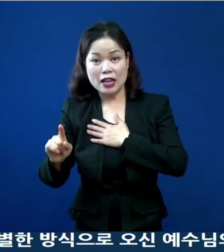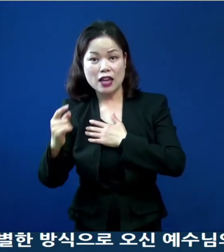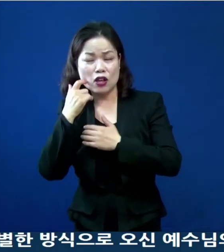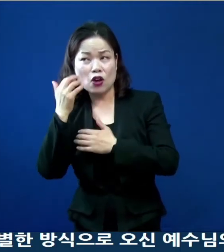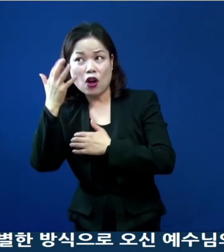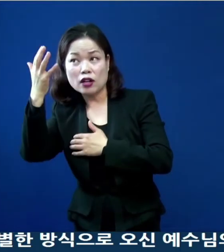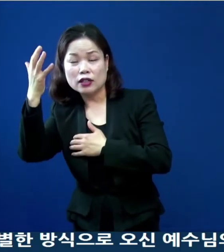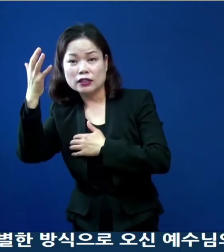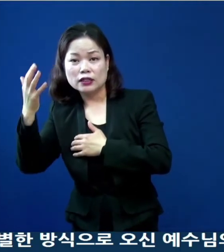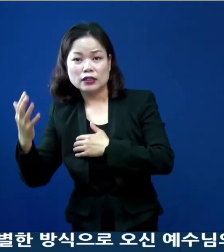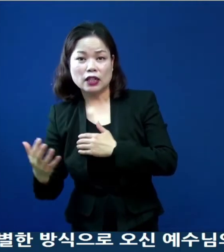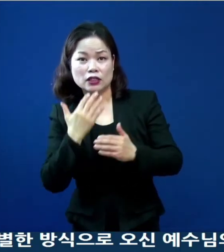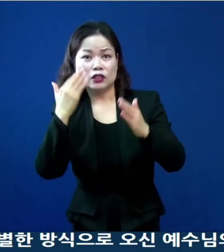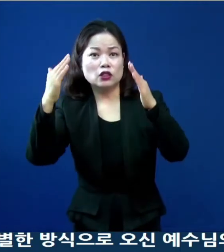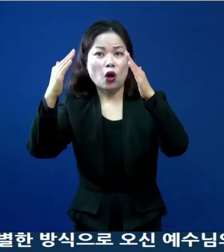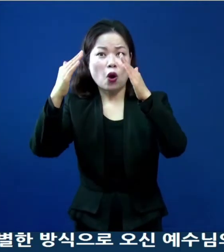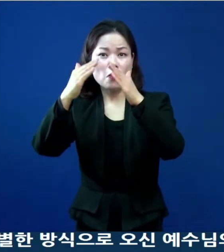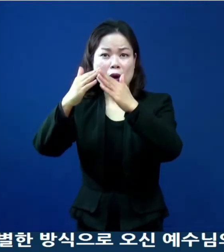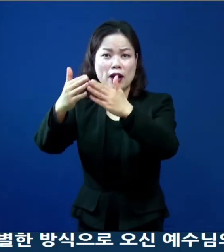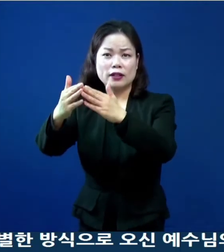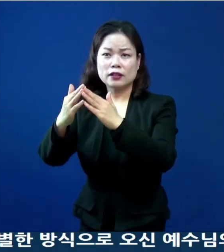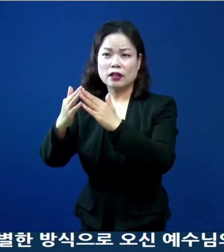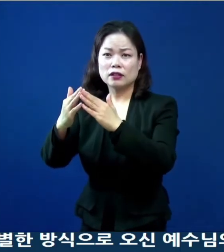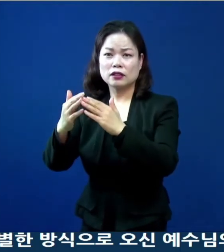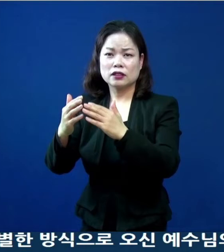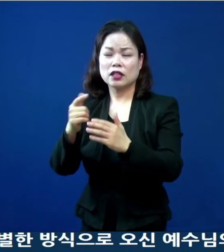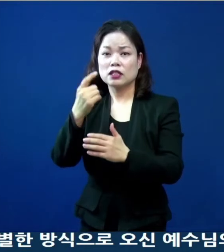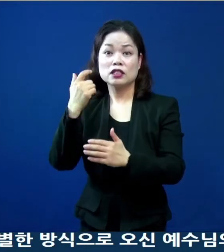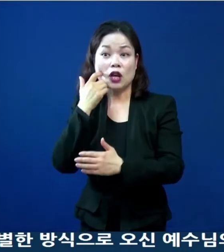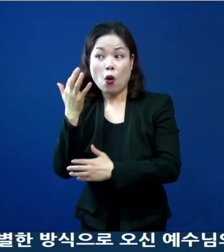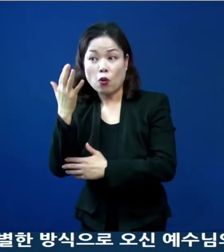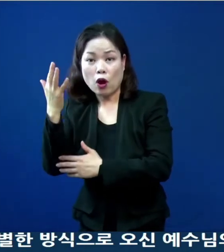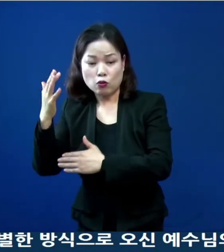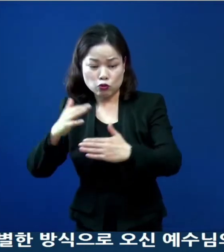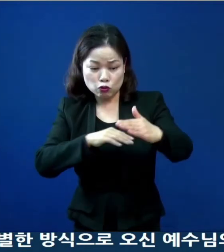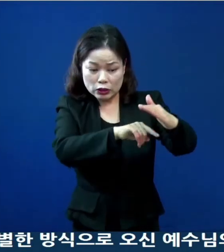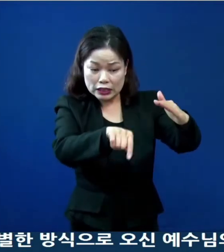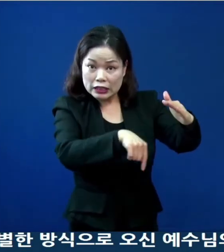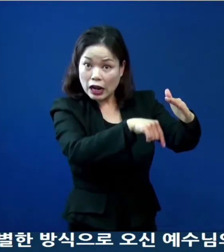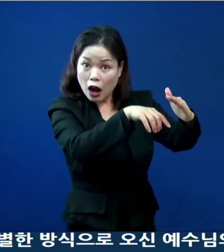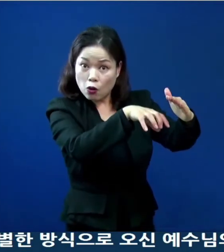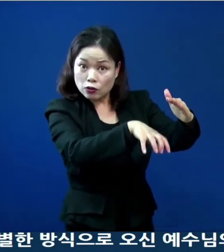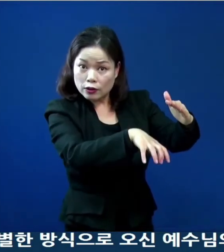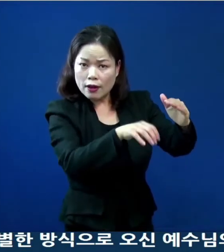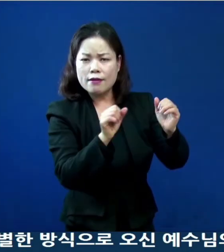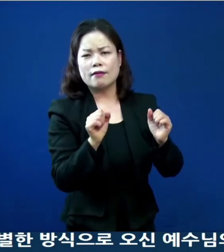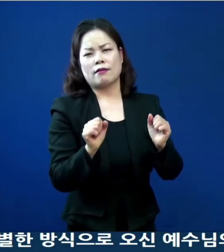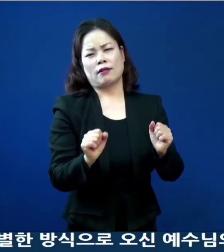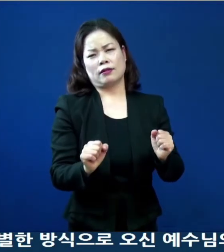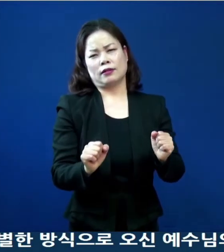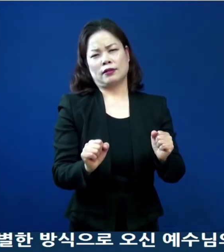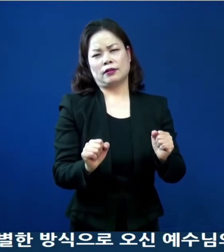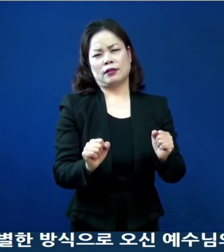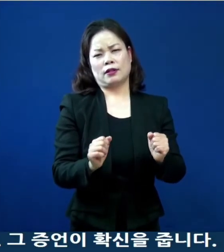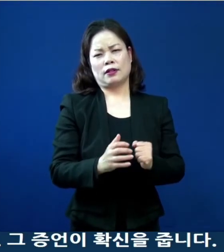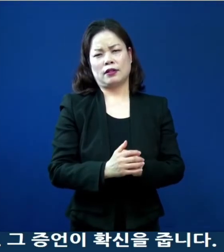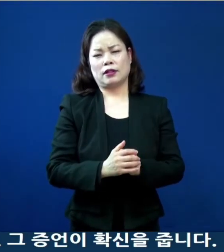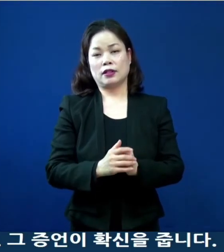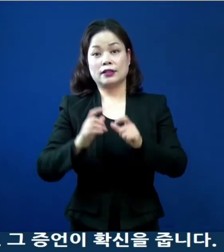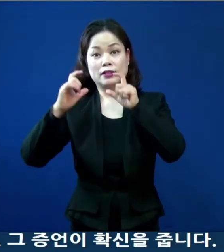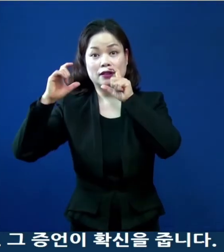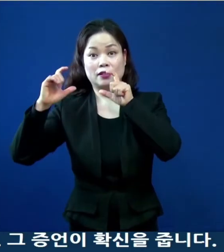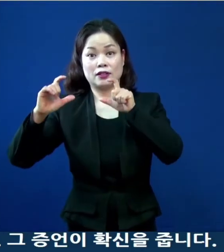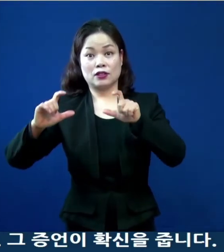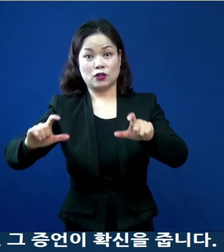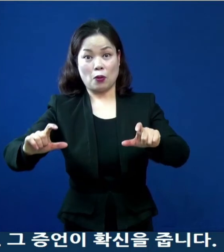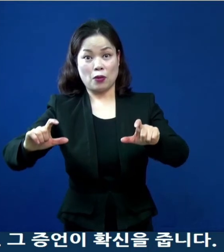시내산에서 성막이 세워질 때 있었던 그 영광이 우리 가운데 거하신다 라고 선포를